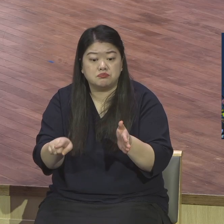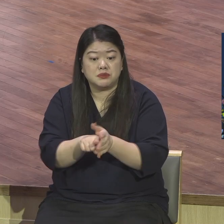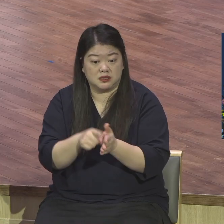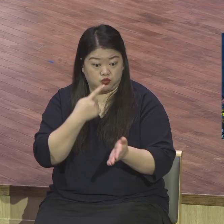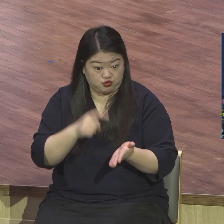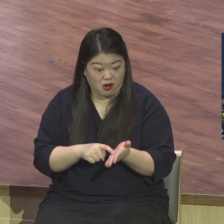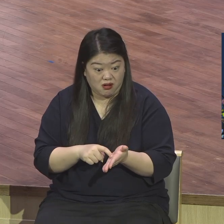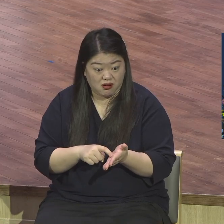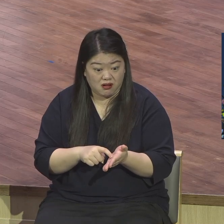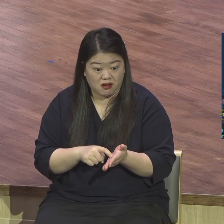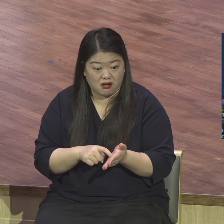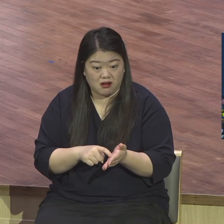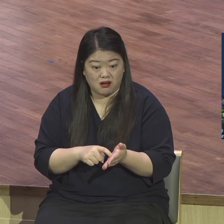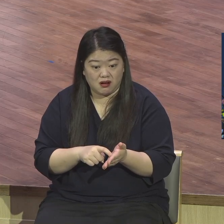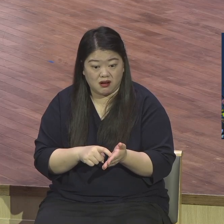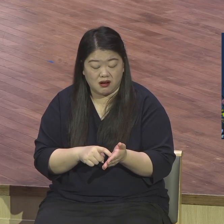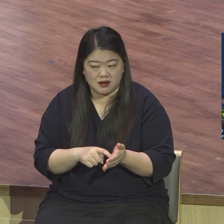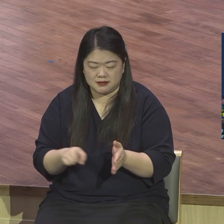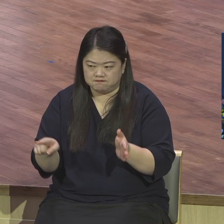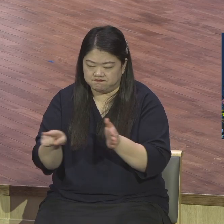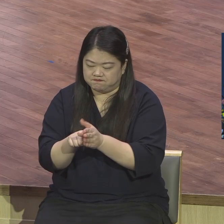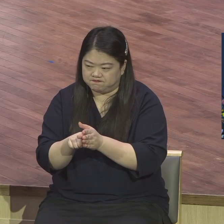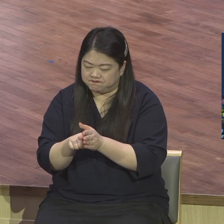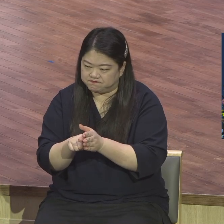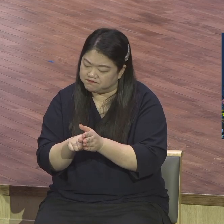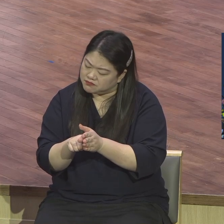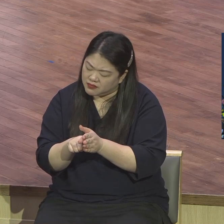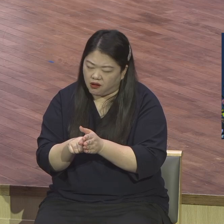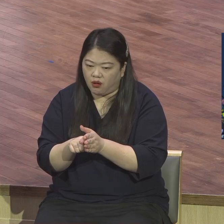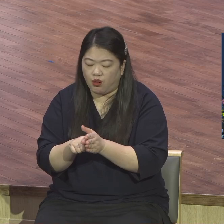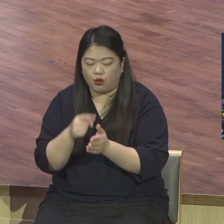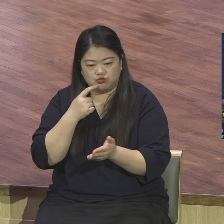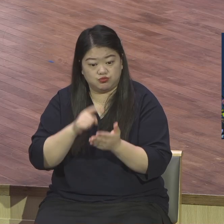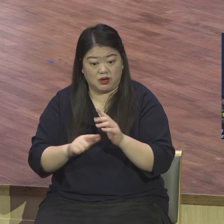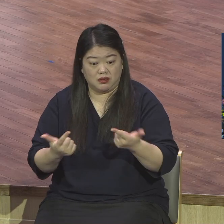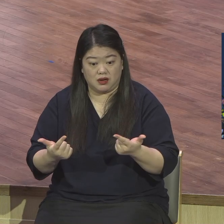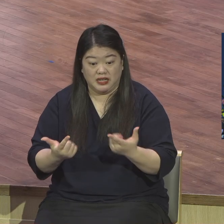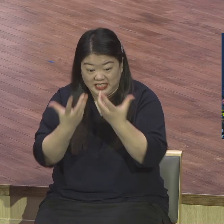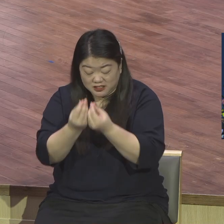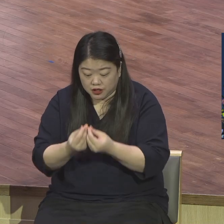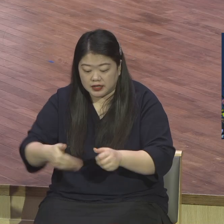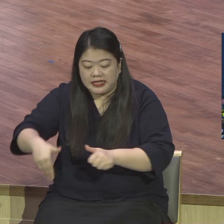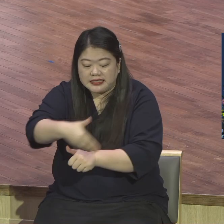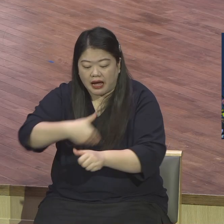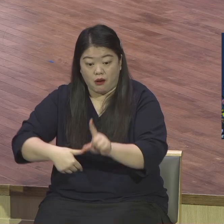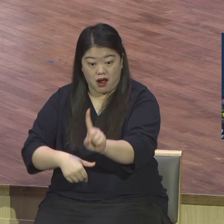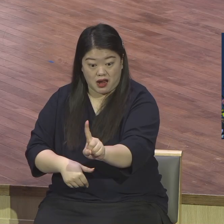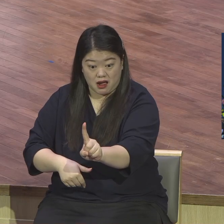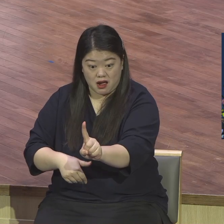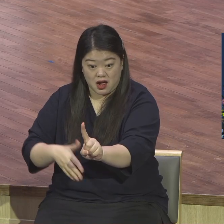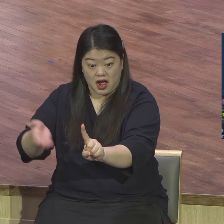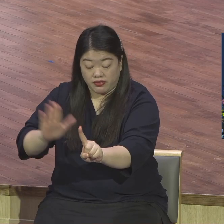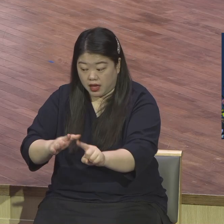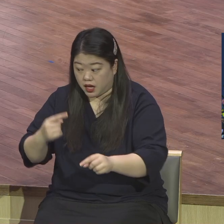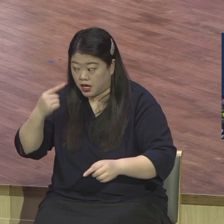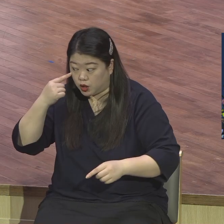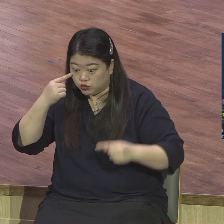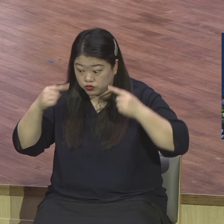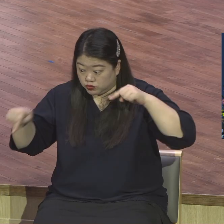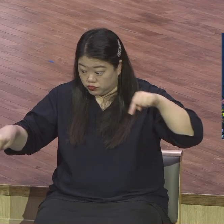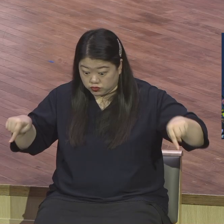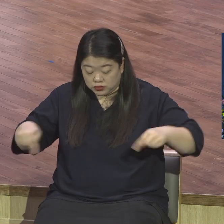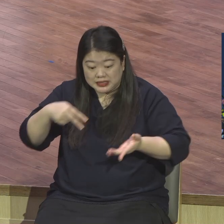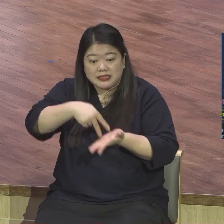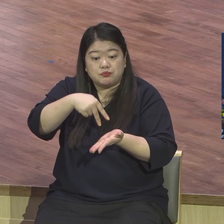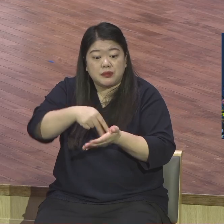이 믿음의 차이가 문제예요. 믿음의 차이. 똑같은 상황에서도 믿음 따라서 표현이